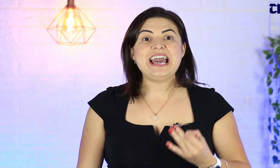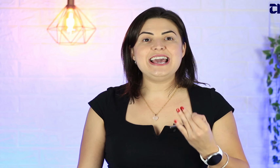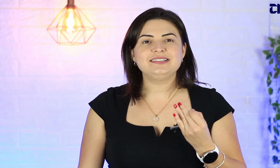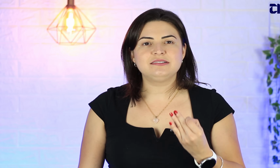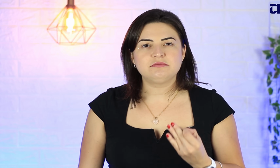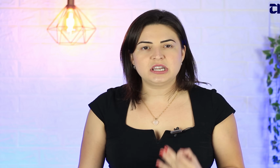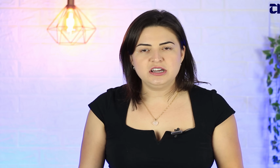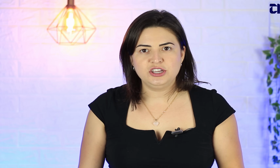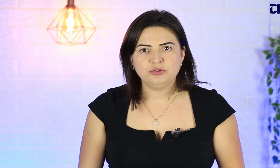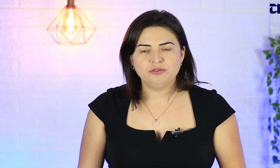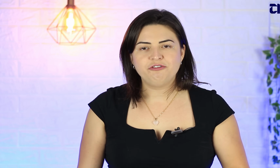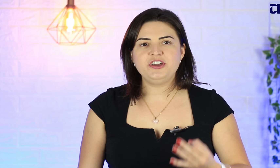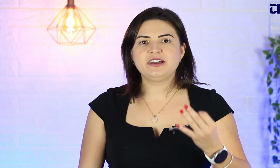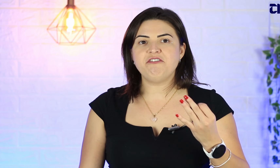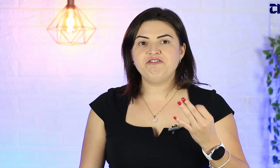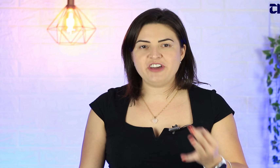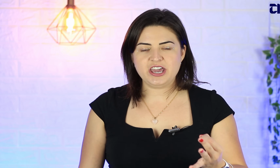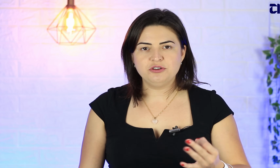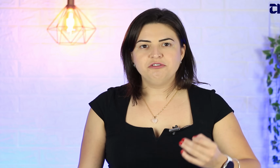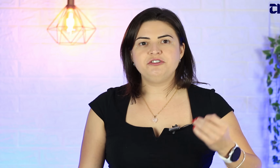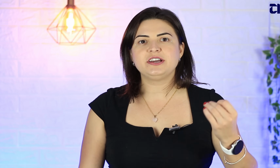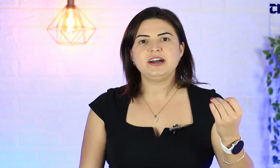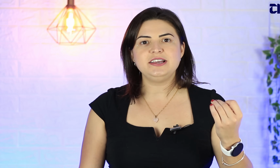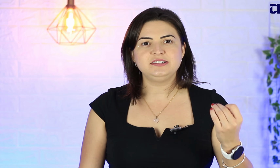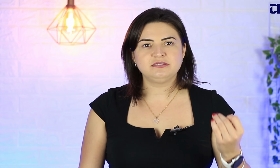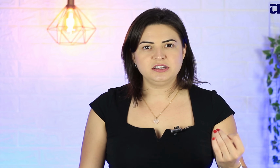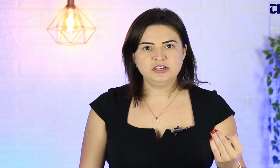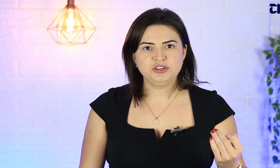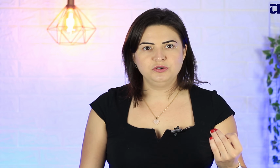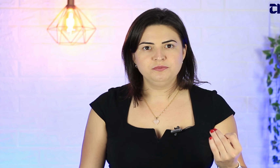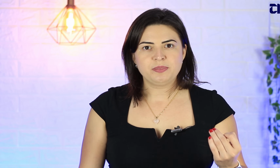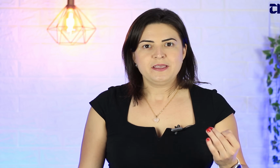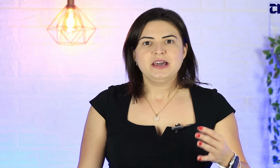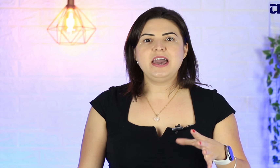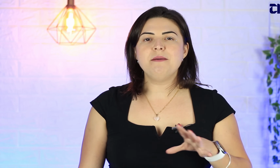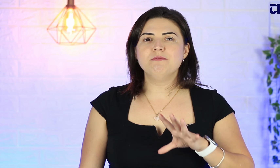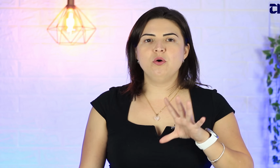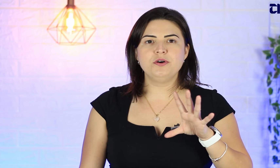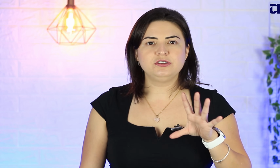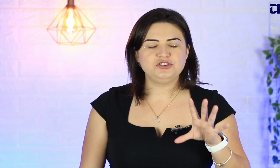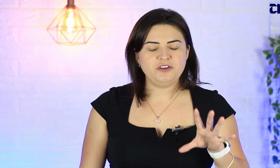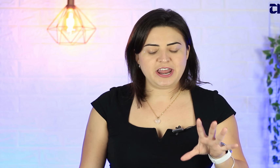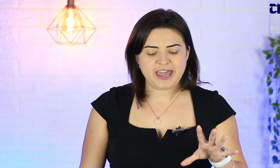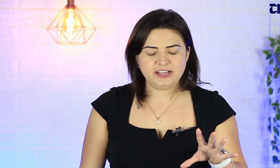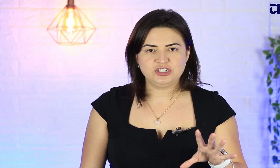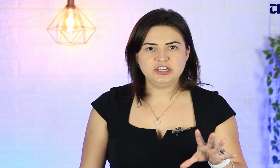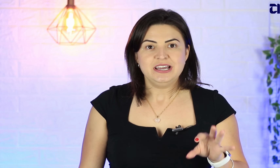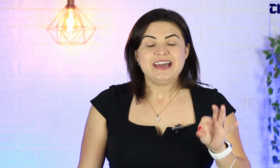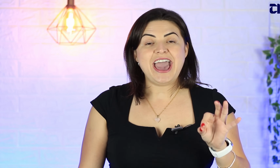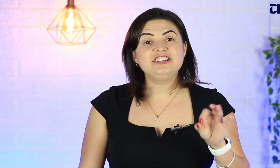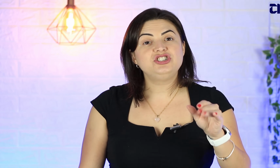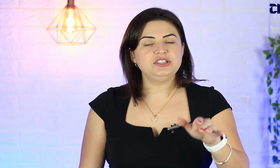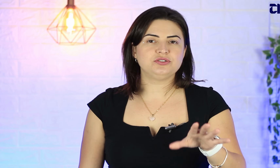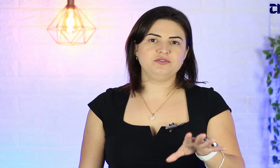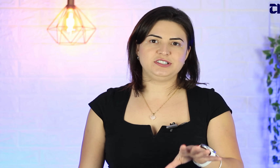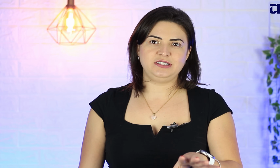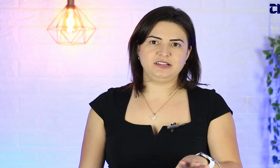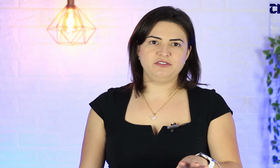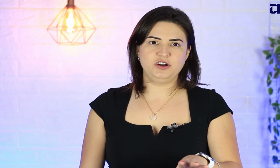estranho, fica feio, fica estranho, é muito diferente. É disso que você tem que ter